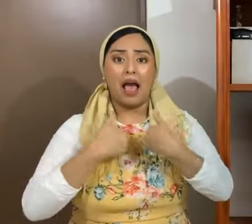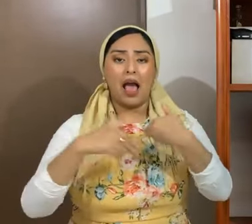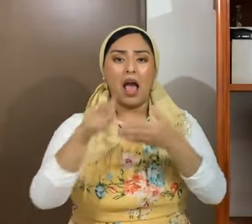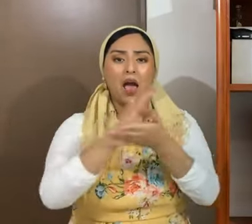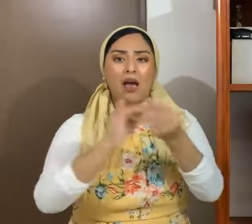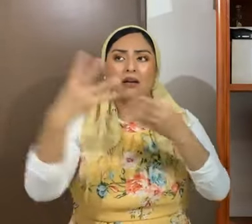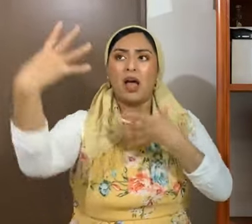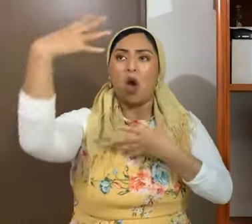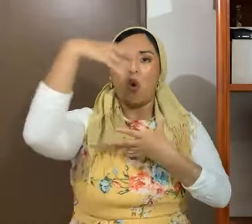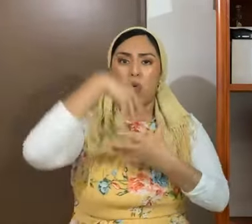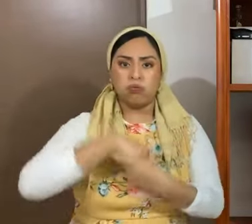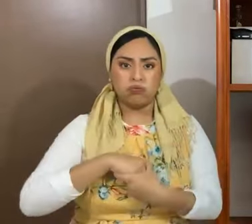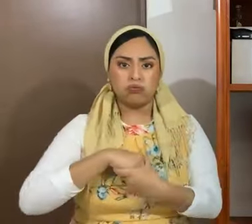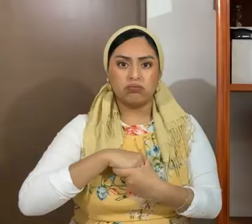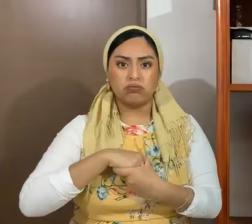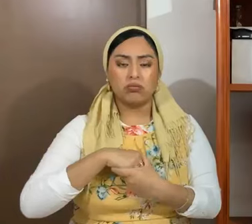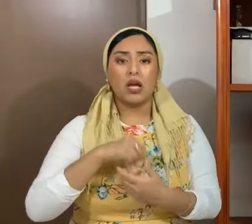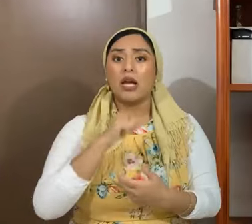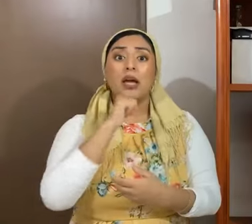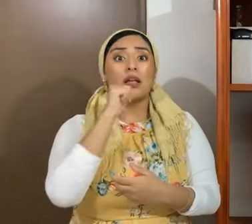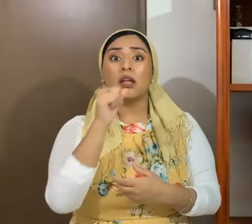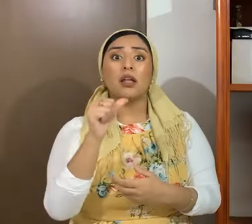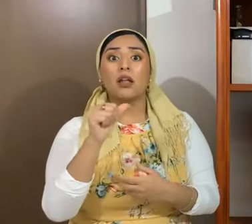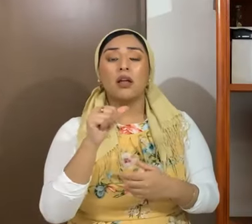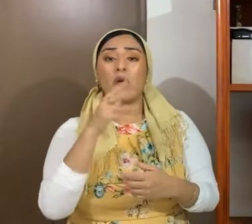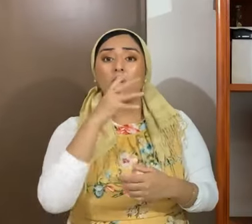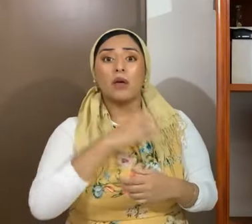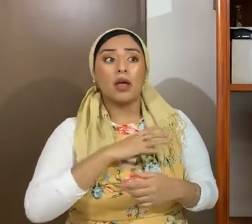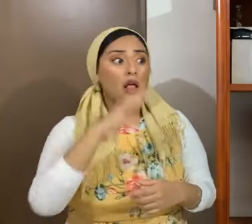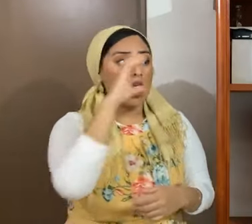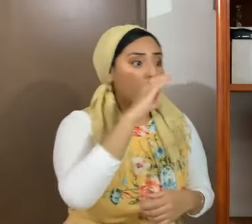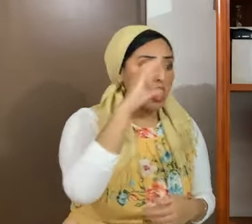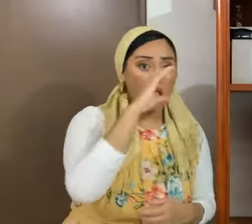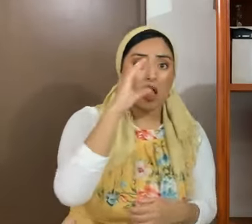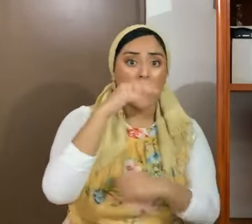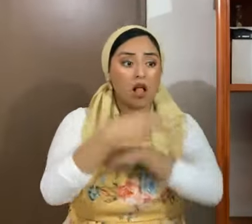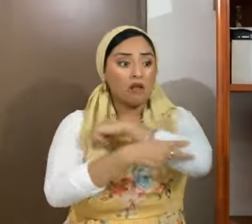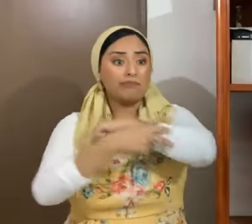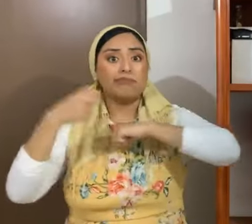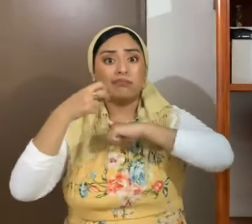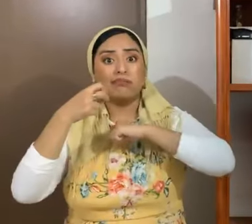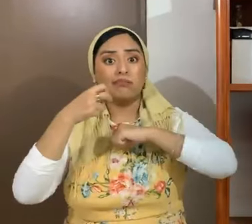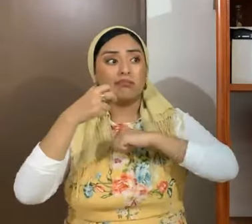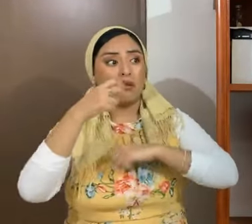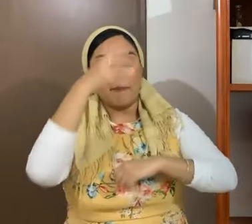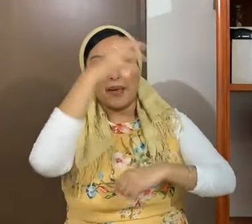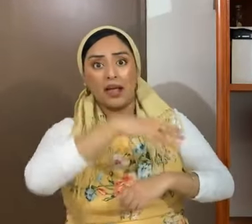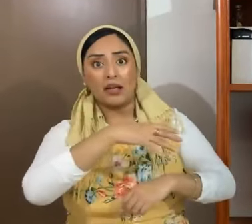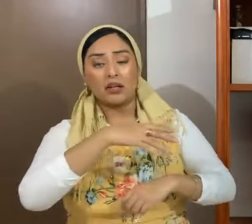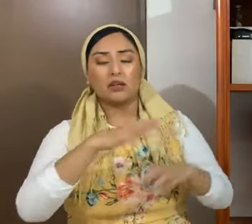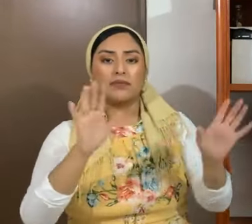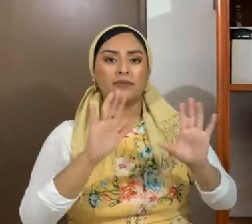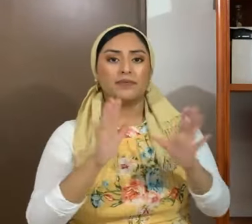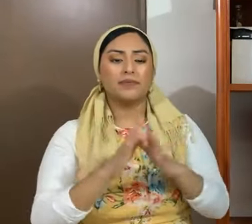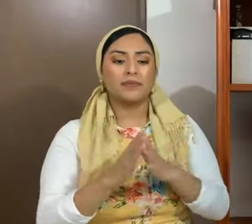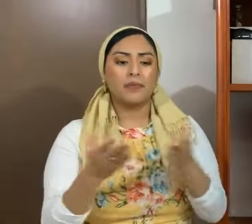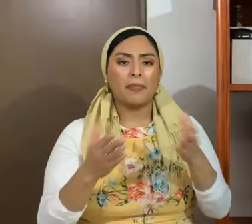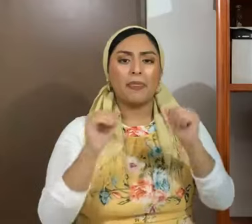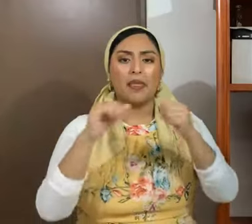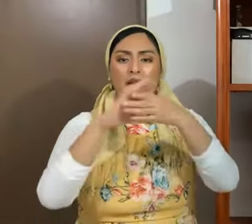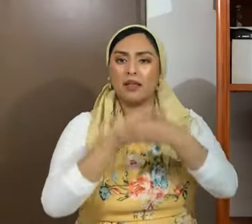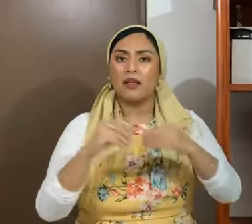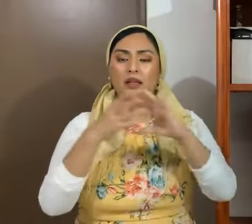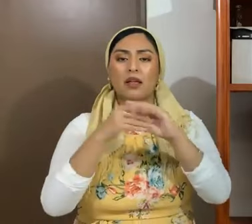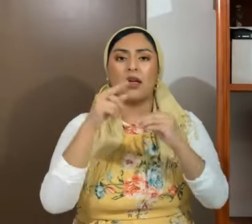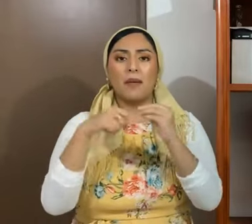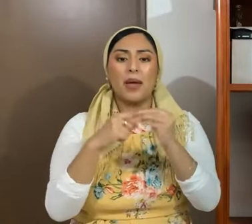llenura del Ruach HaKodesh y no por ello tienen que buscar usurpar el lugar del varón. Aquí podríamos hablar